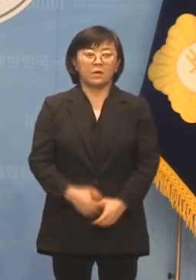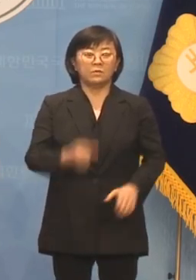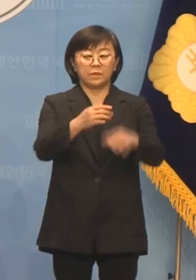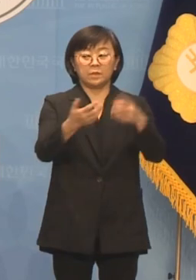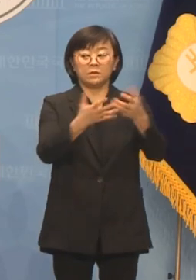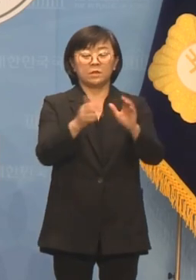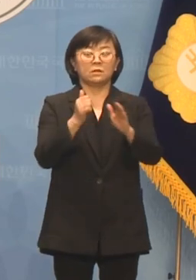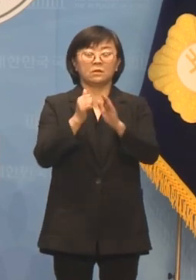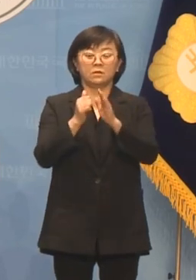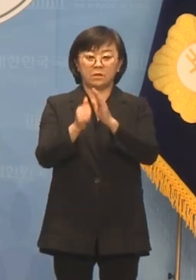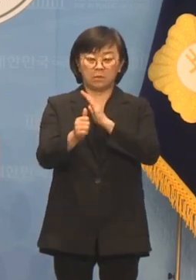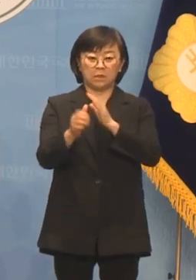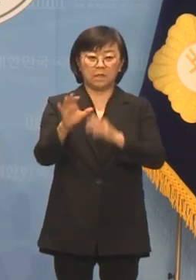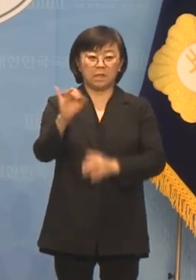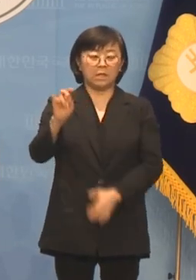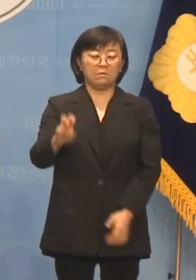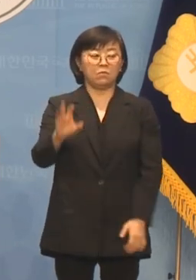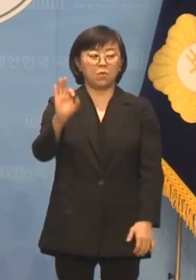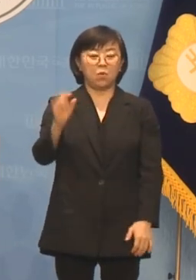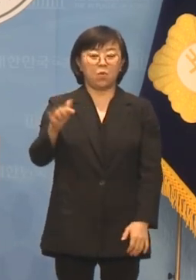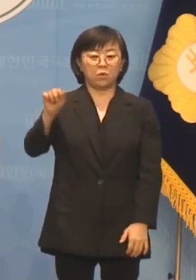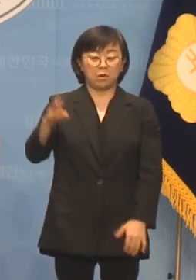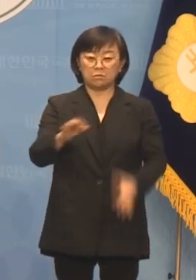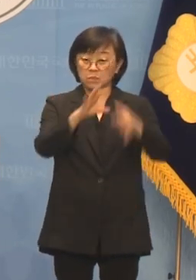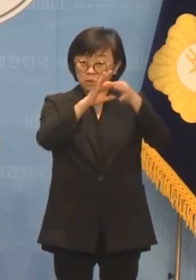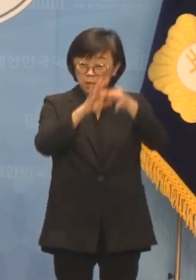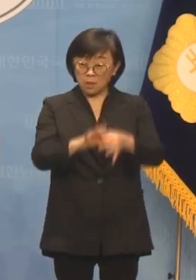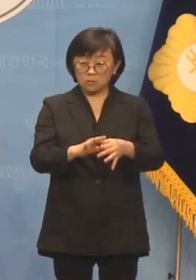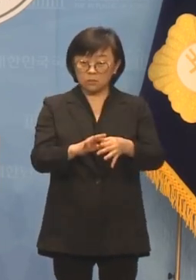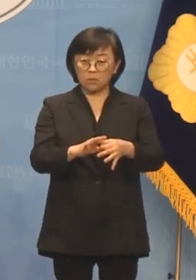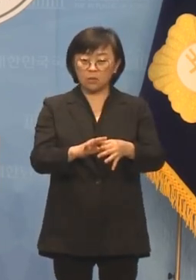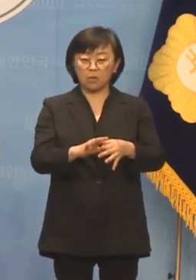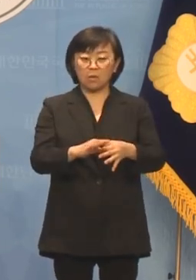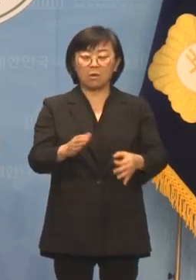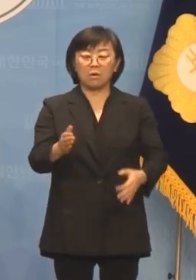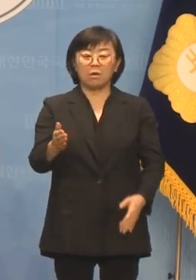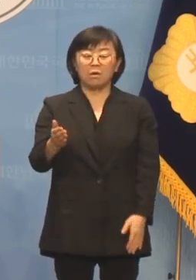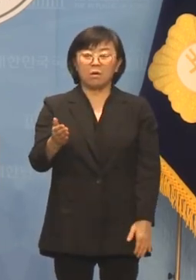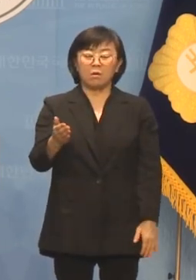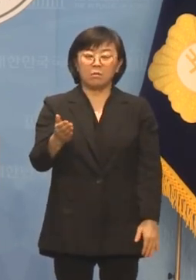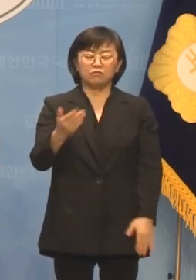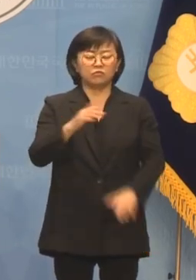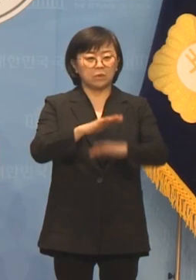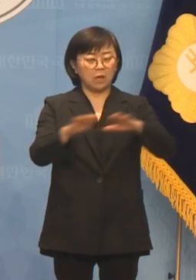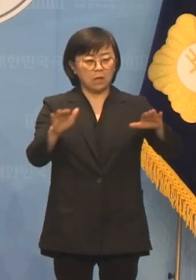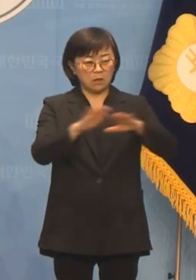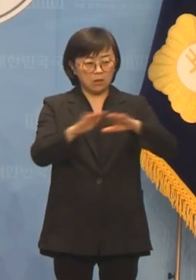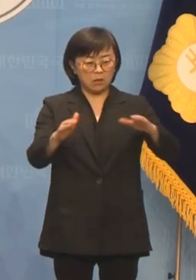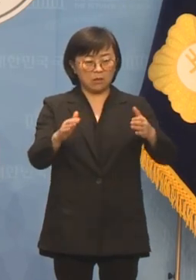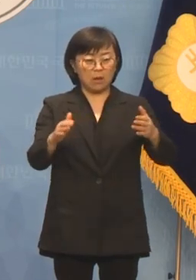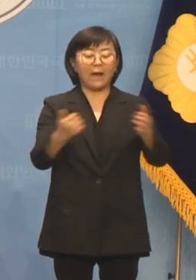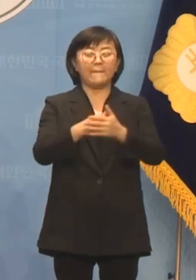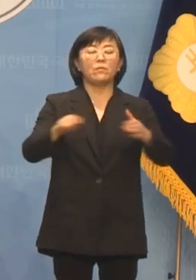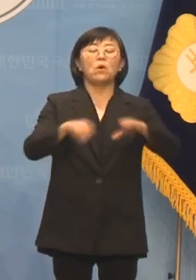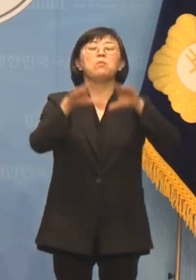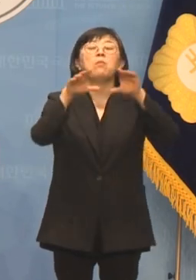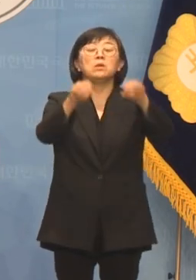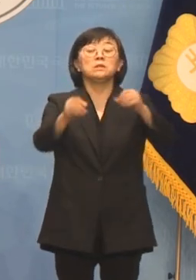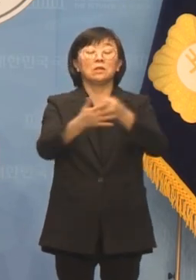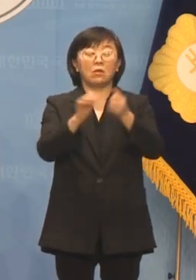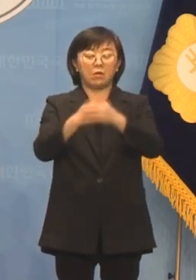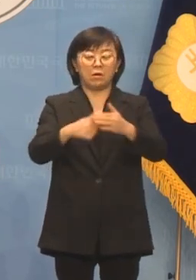더불어민주당 원내대변인 이모경입니다. 끊이질 않는 먹통 사태, 대응이 먹통입니까?